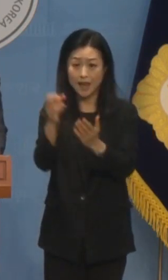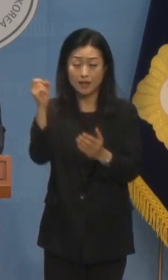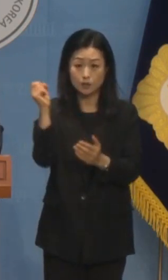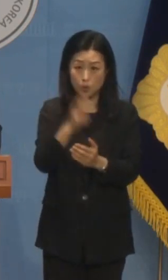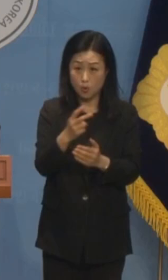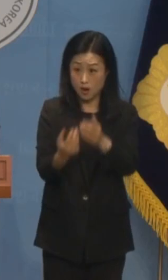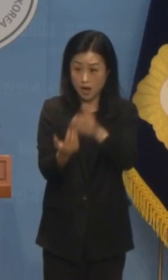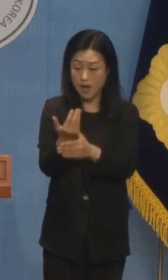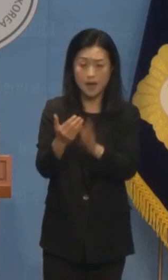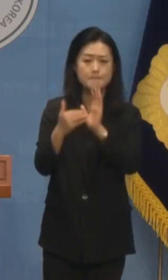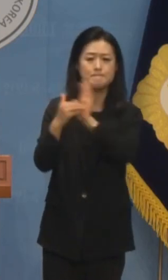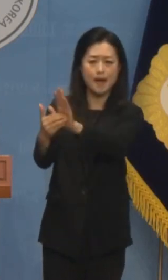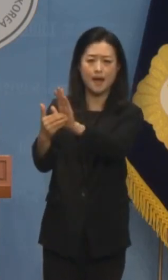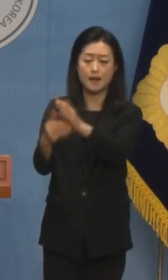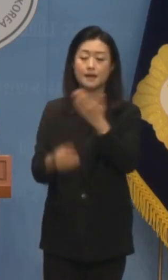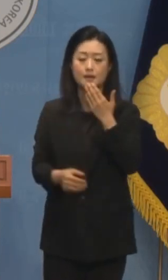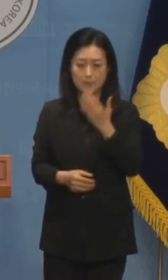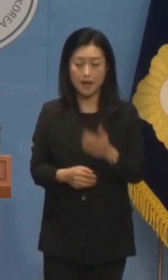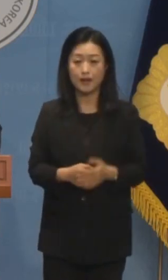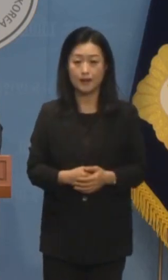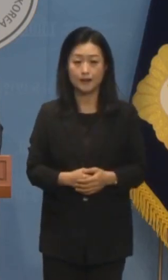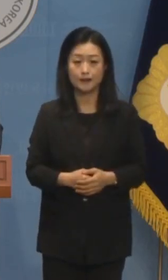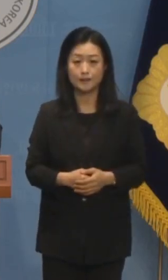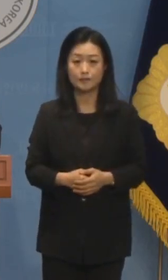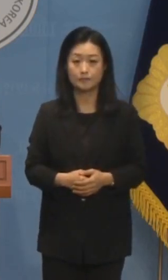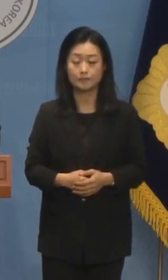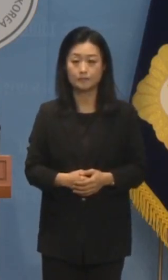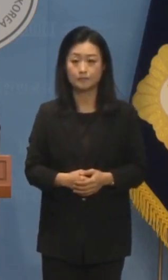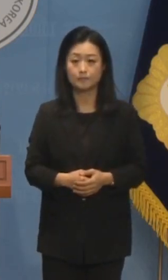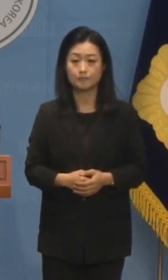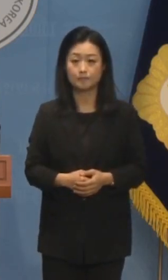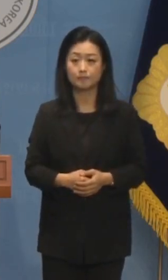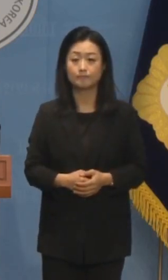반드시 막아내겠습니다.